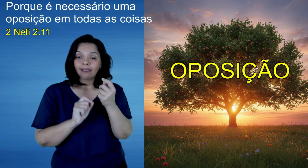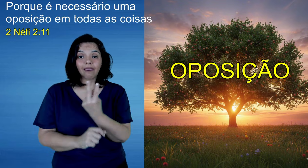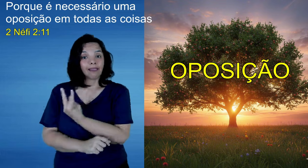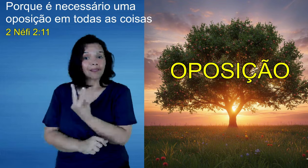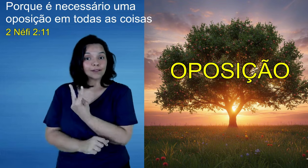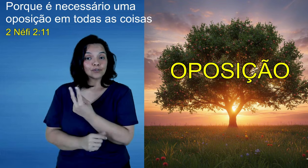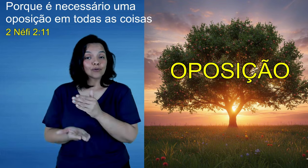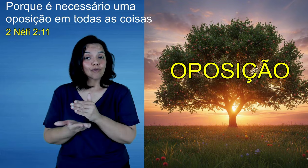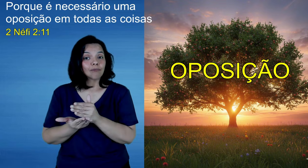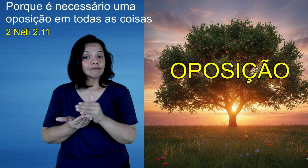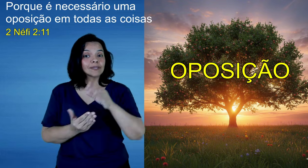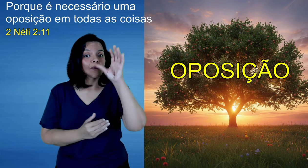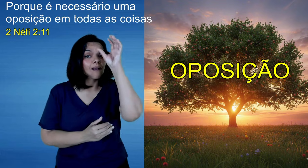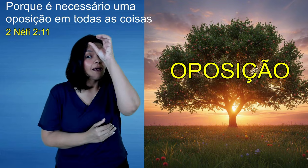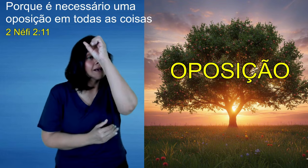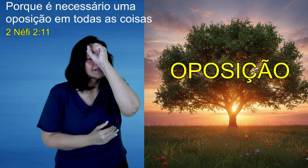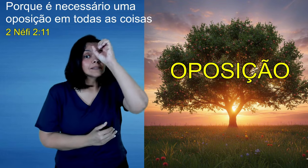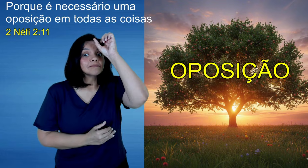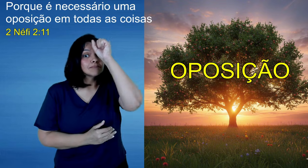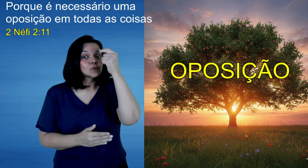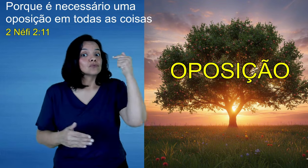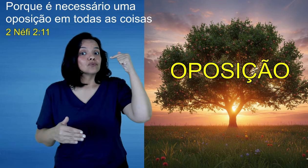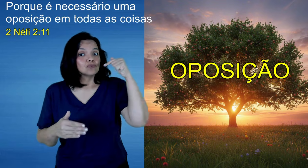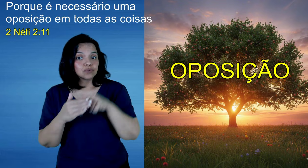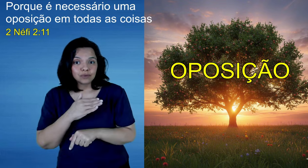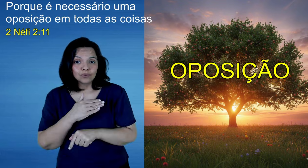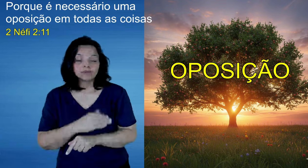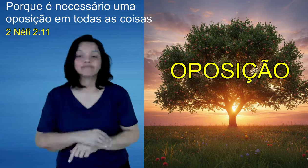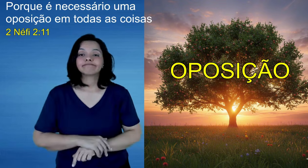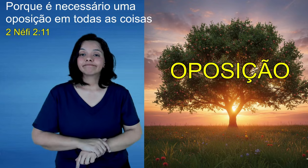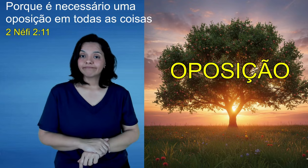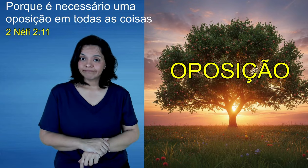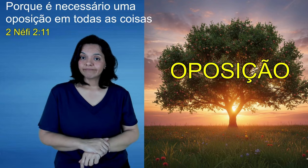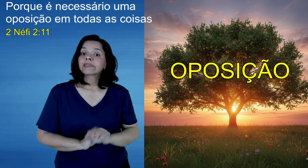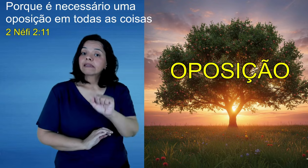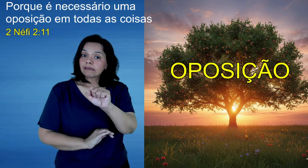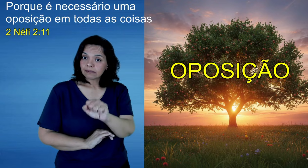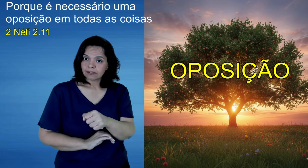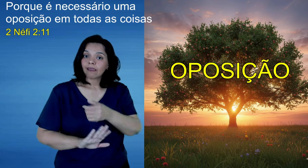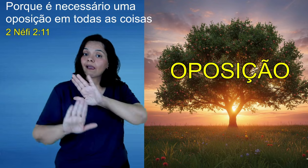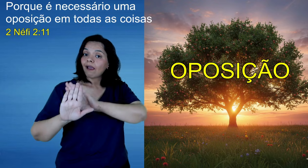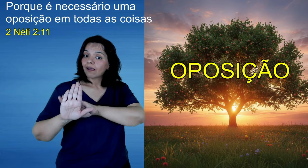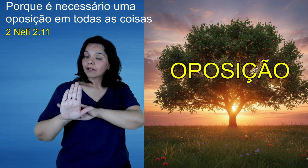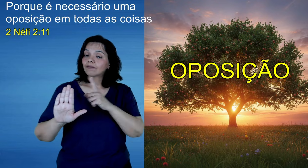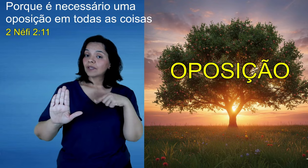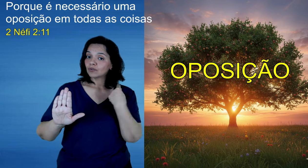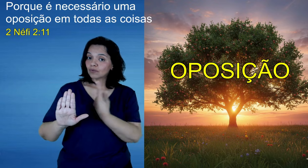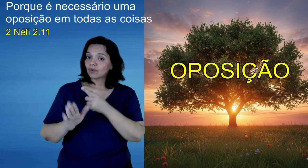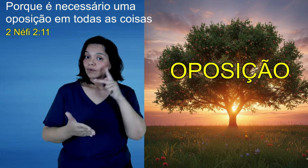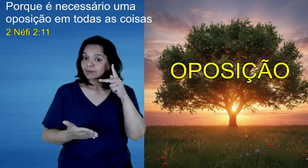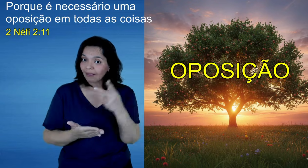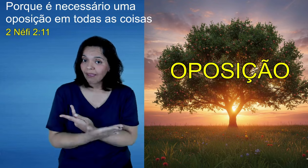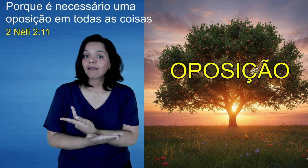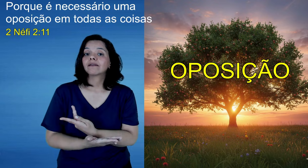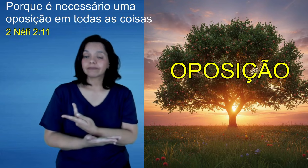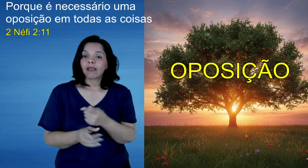errado, eles dois começam a aprender de fato o significado da obediência.